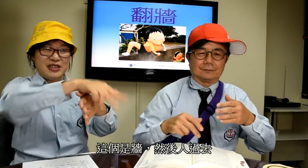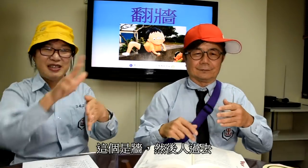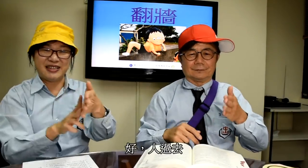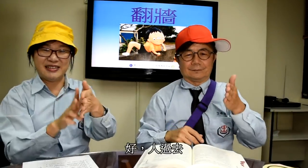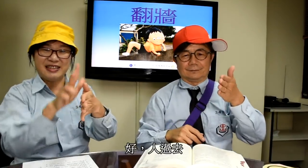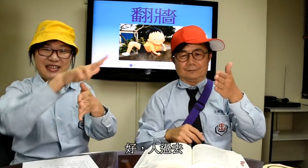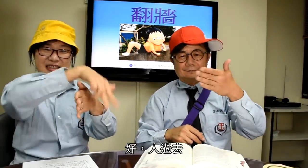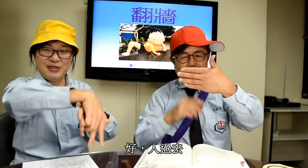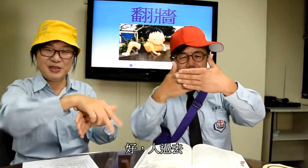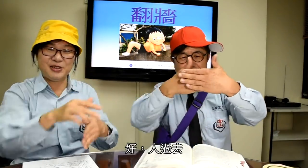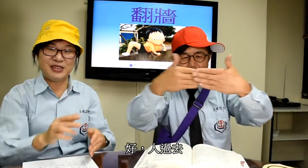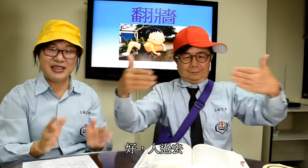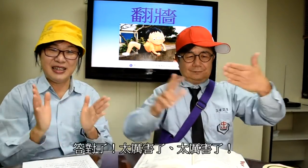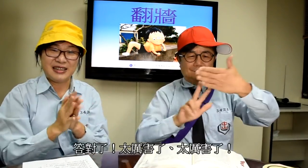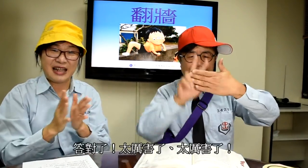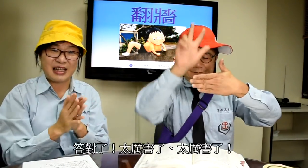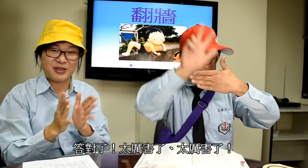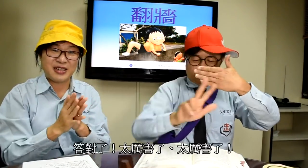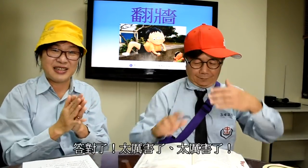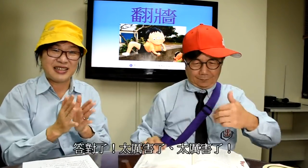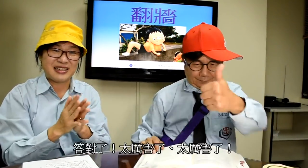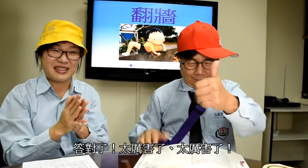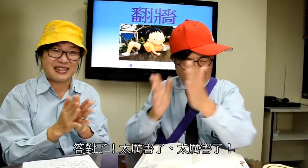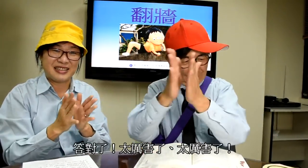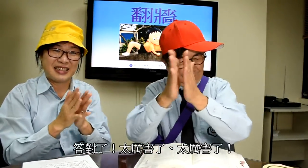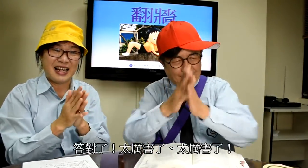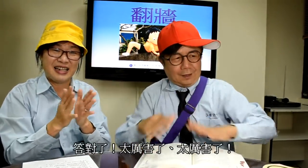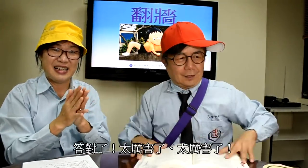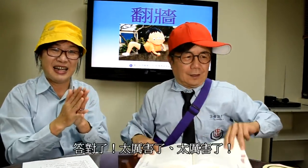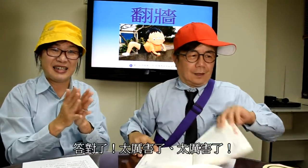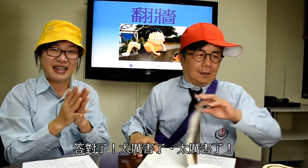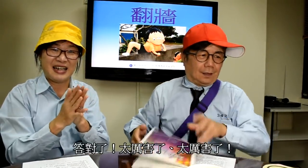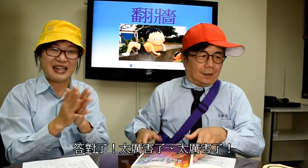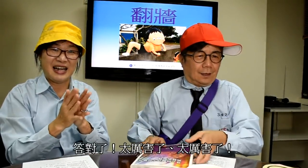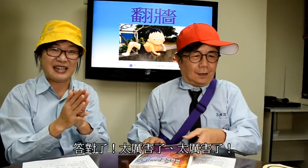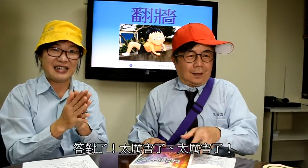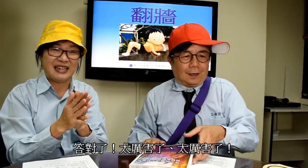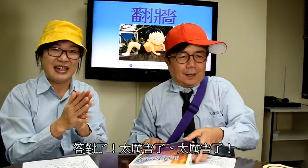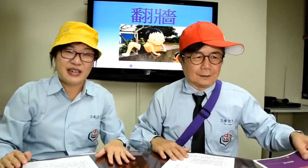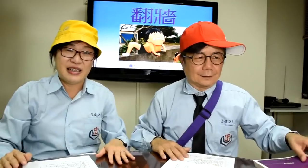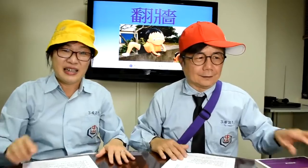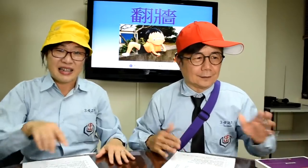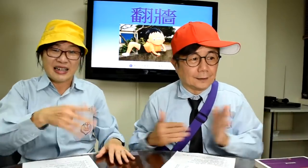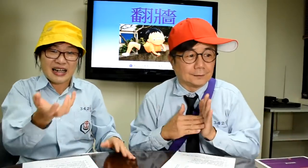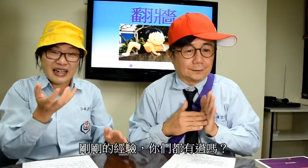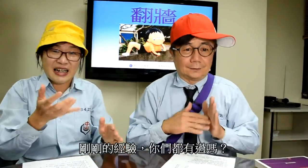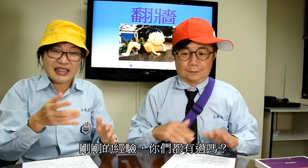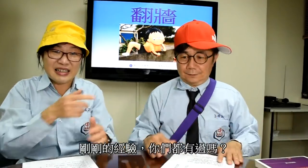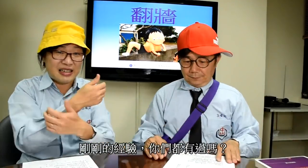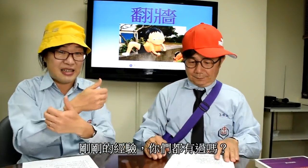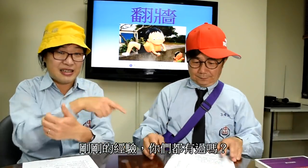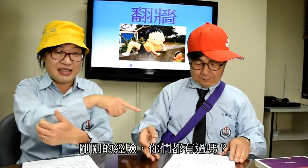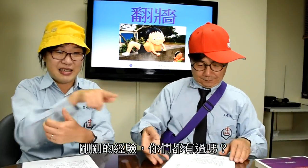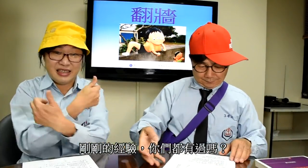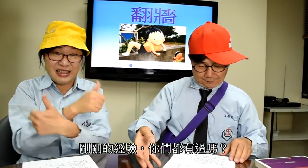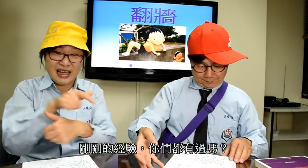好，人过去，答对了，太厉害了，太厉害了，刚刚的经验你